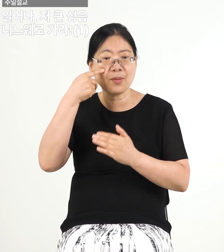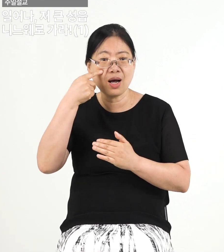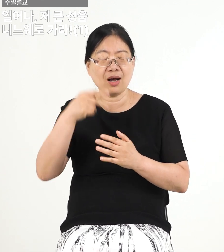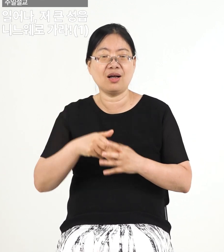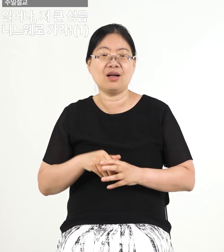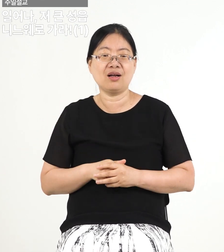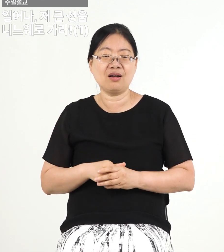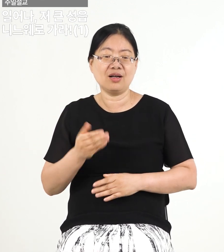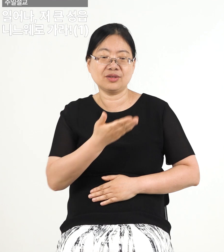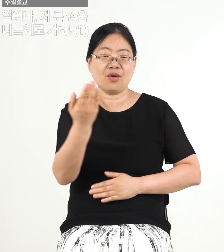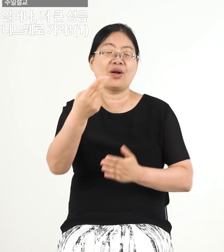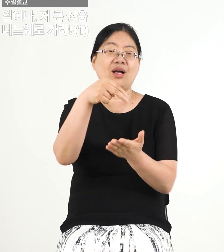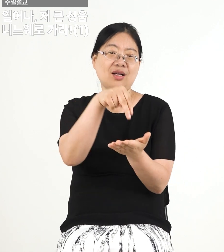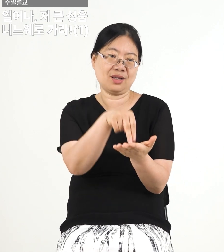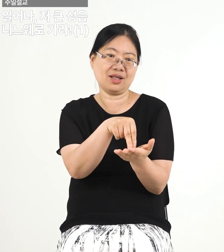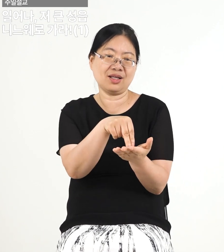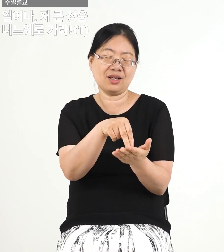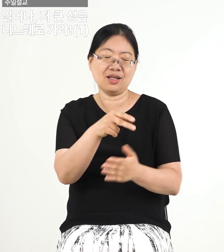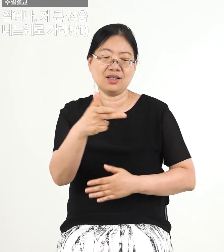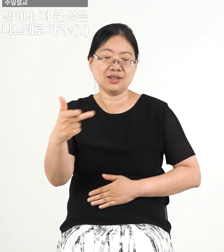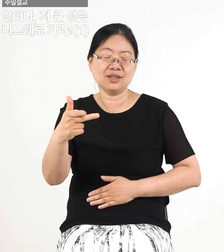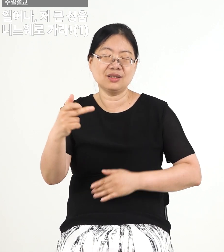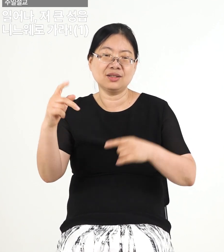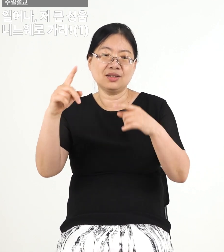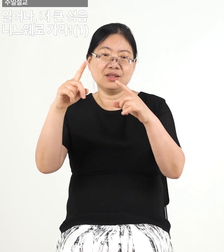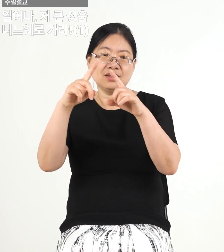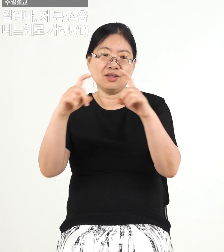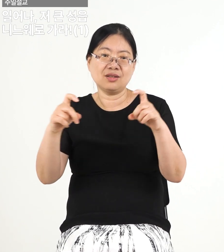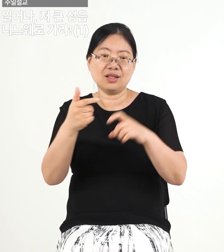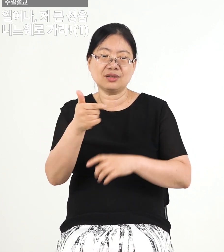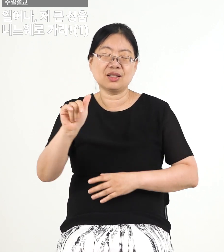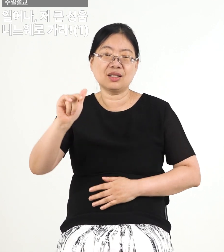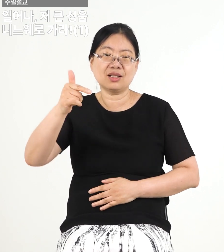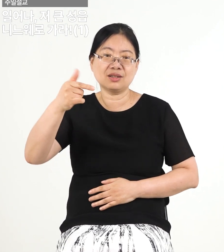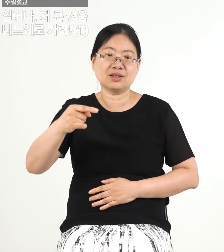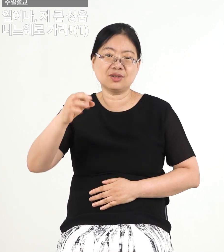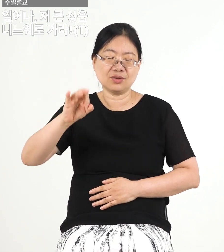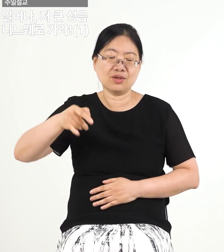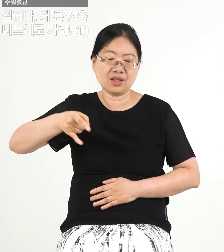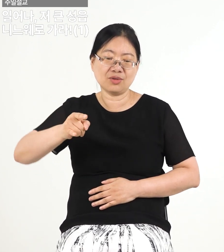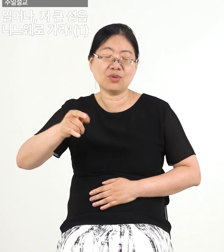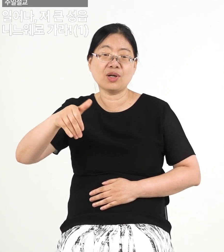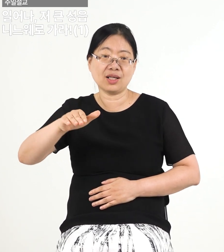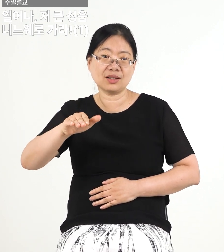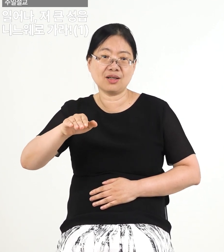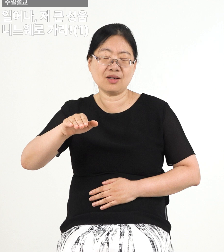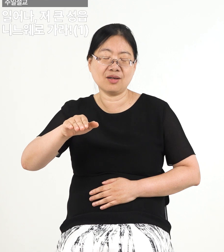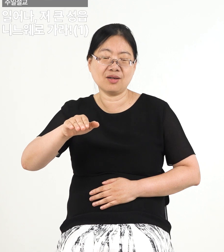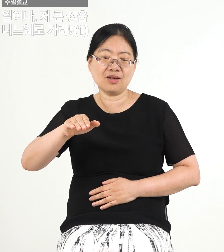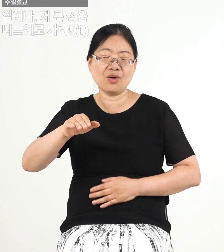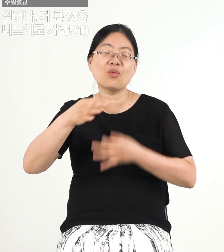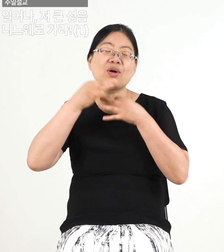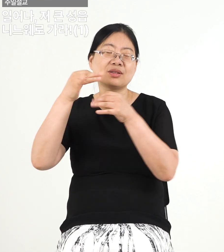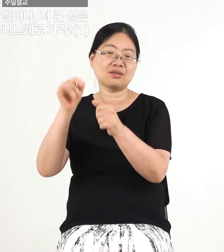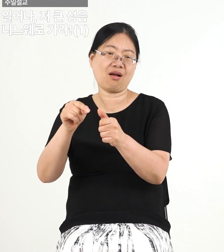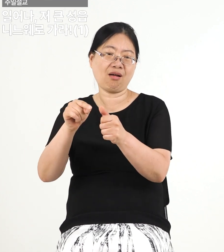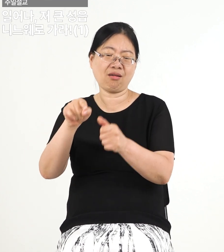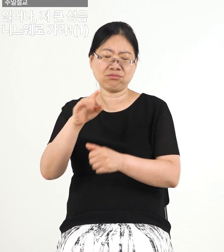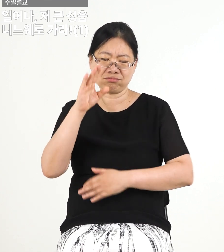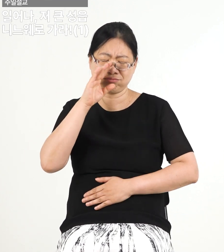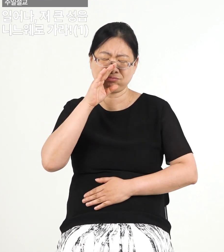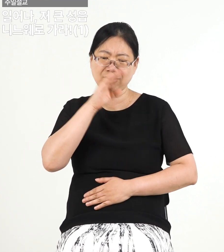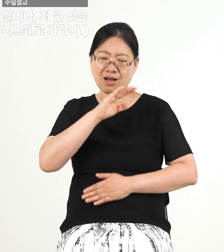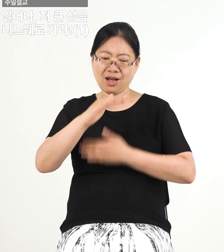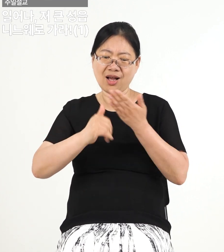너는 일어나 저 큰 성읍 니느웨로 가서 그것을 향하여 외치라. 그 악독이